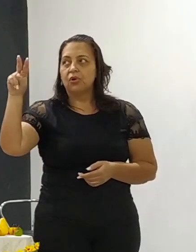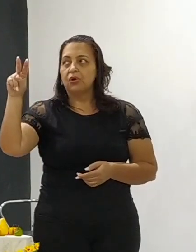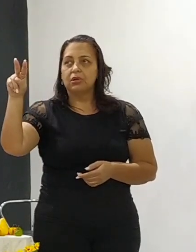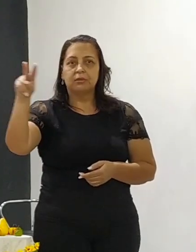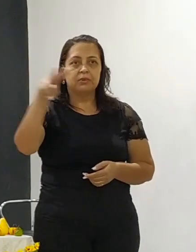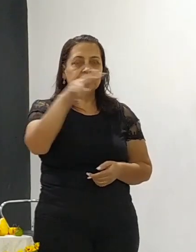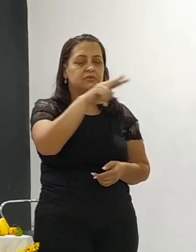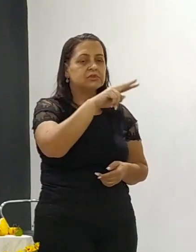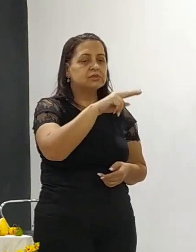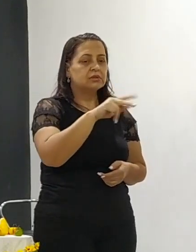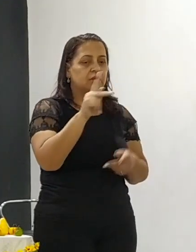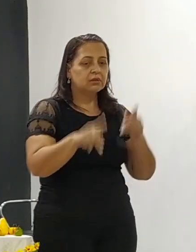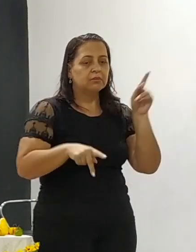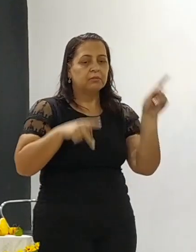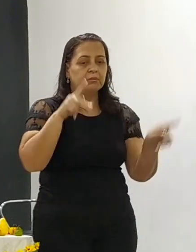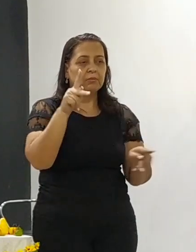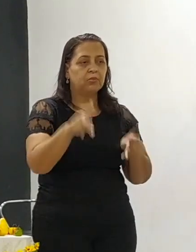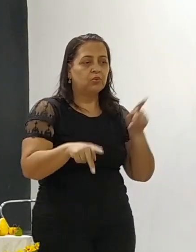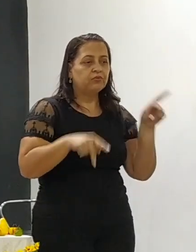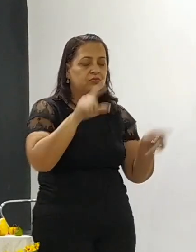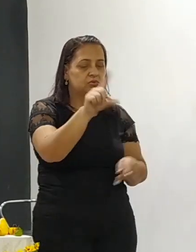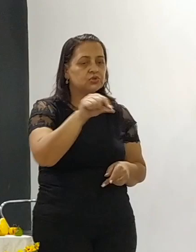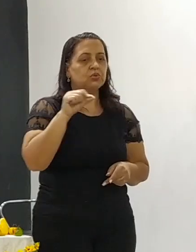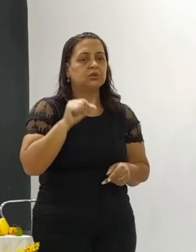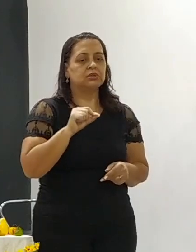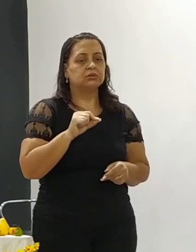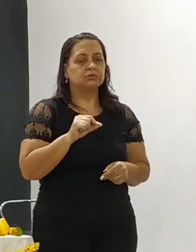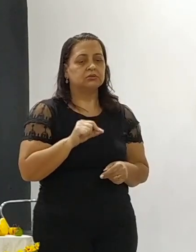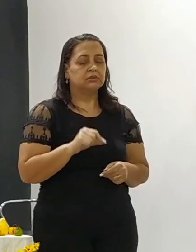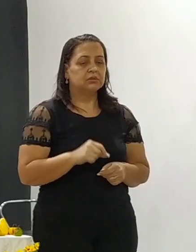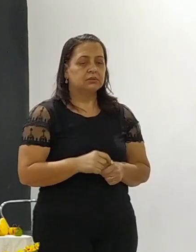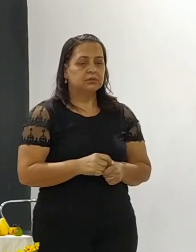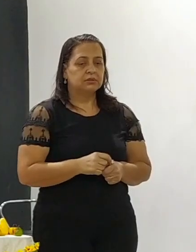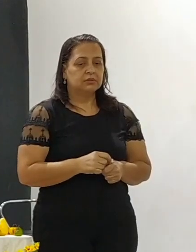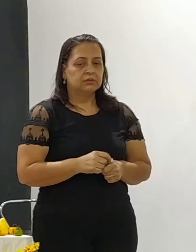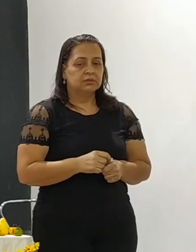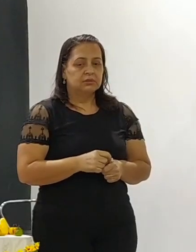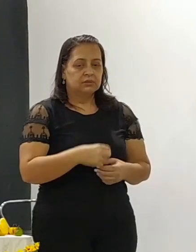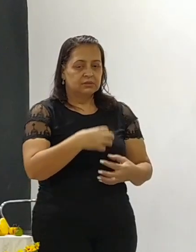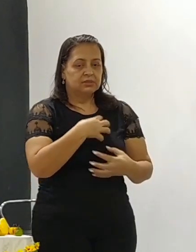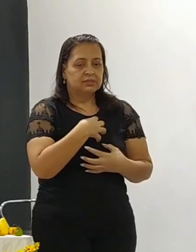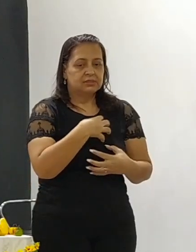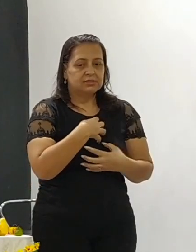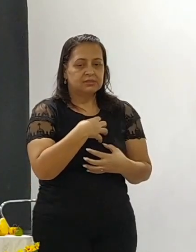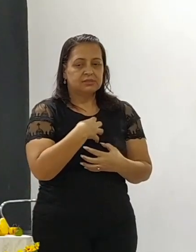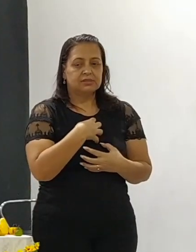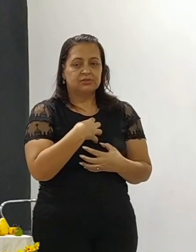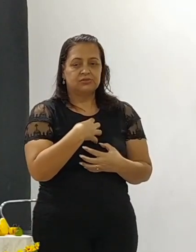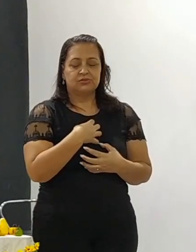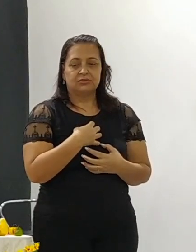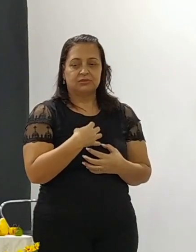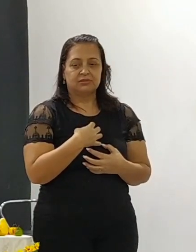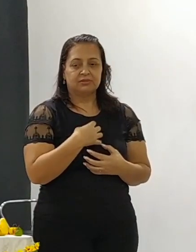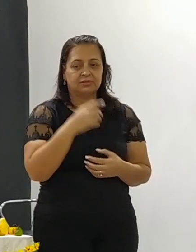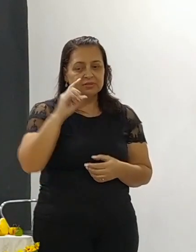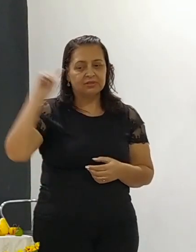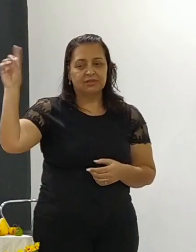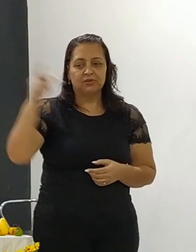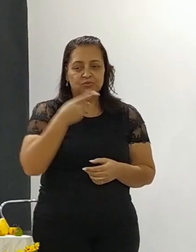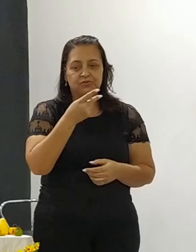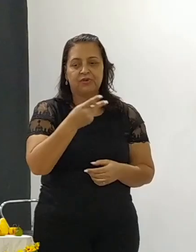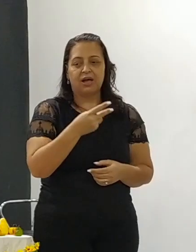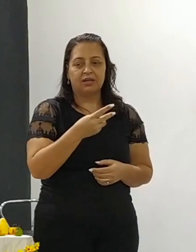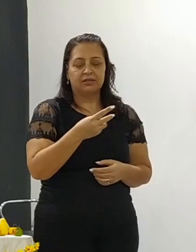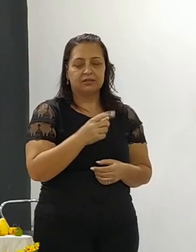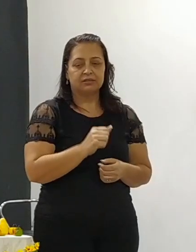adquirido. Para que você é isso tudo? Para você ficar se sentindo mais do que os outros? Não, está dizendo aqui, é para